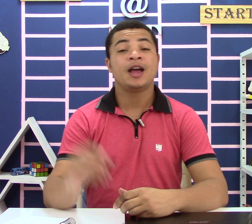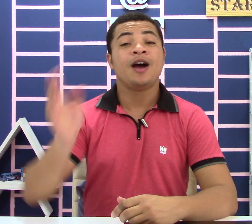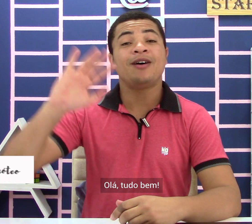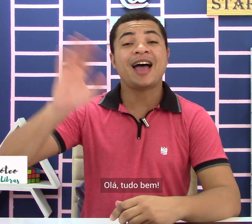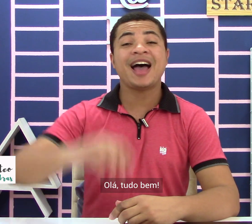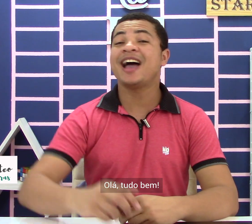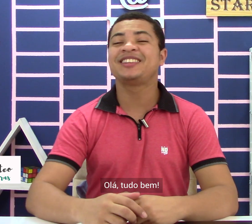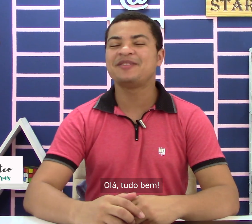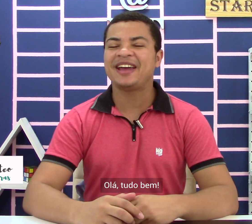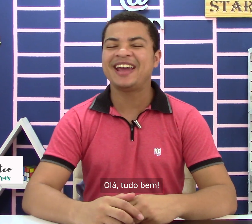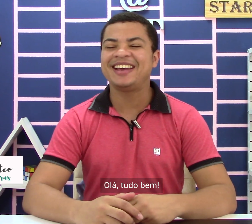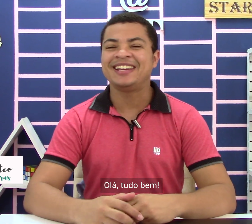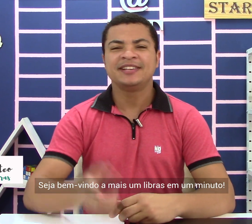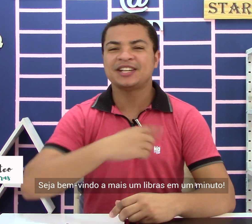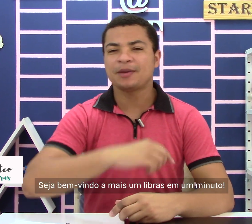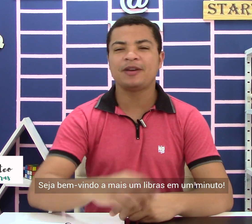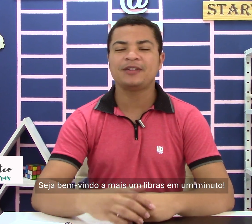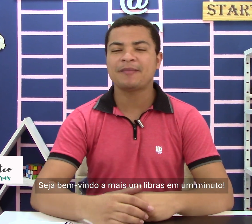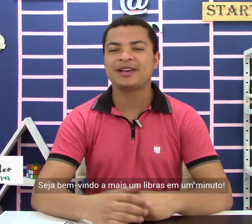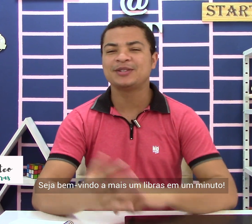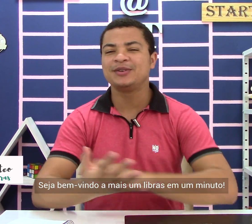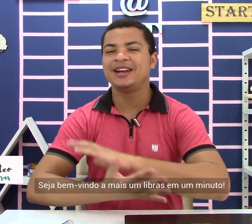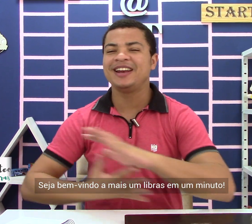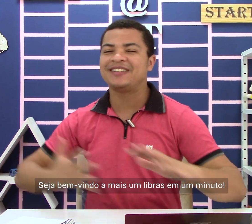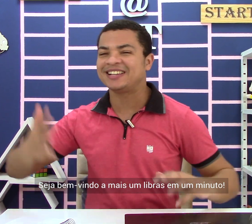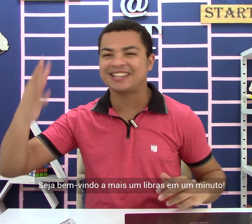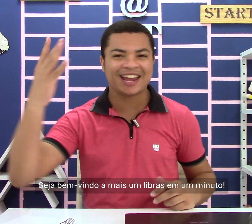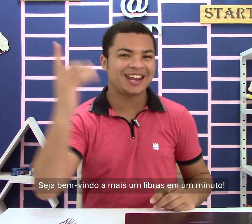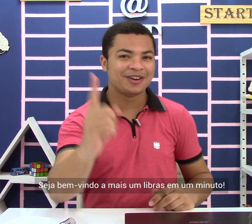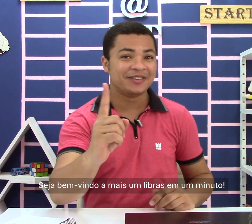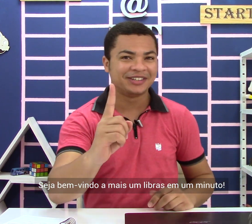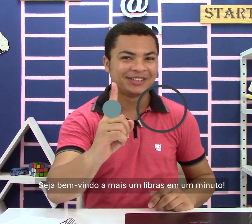Olá, tudo bem? Seja bem-vindo a mais um Libras em um minuto!